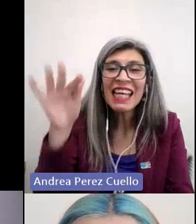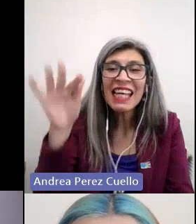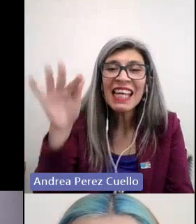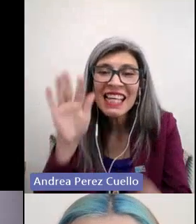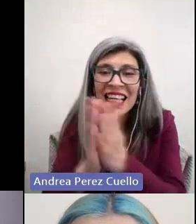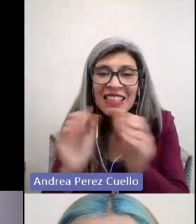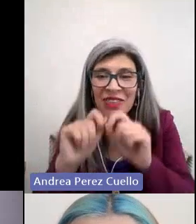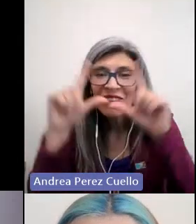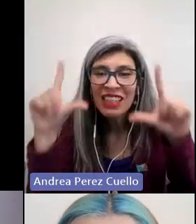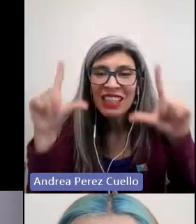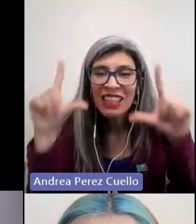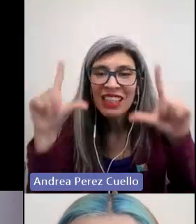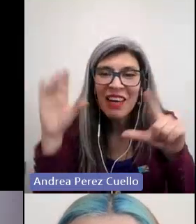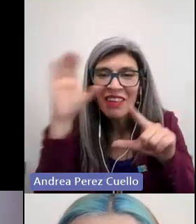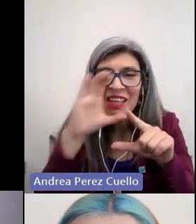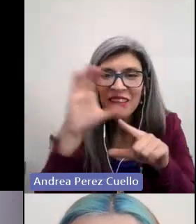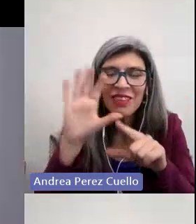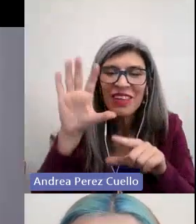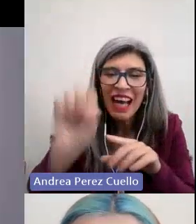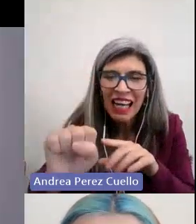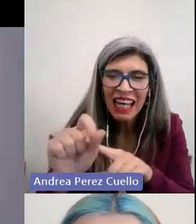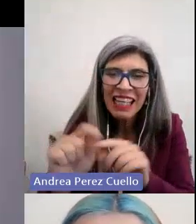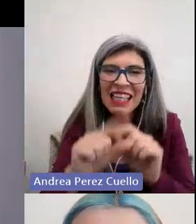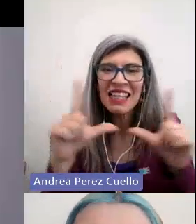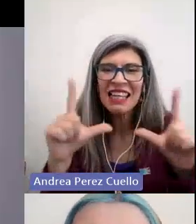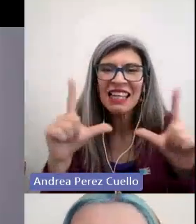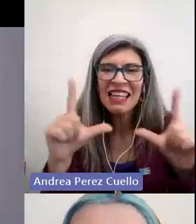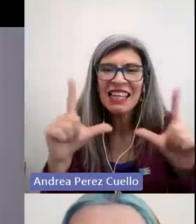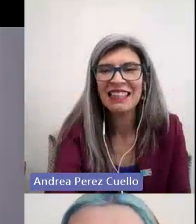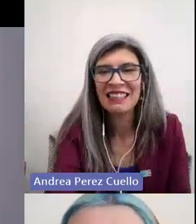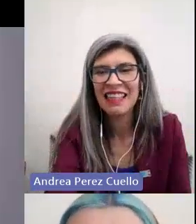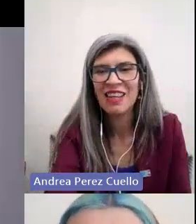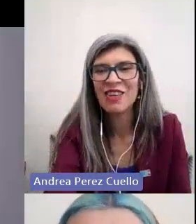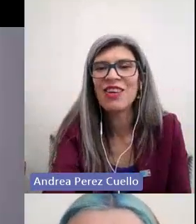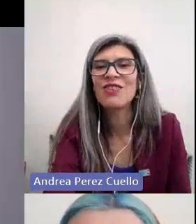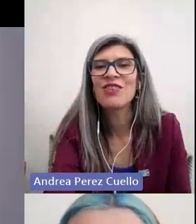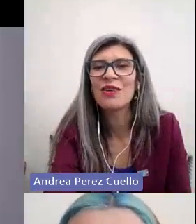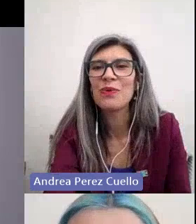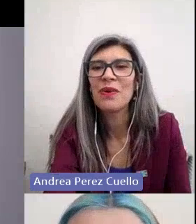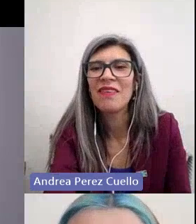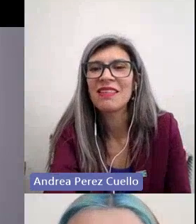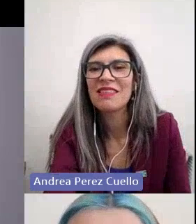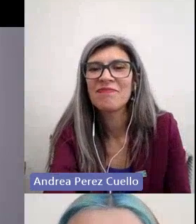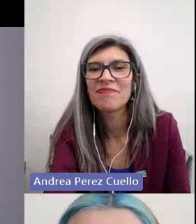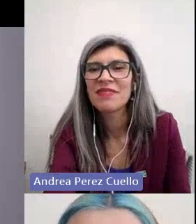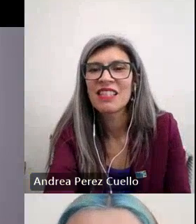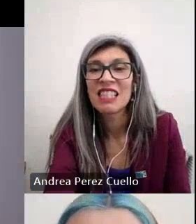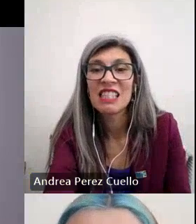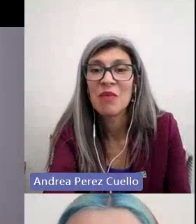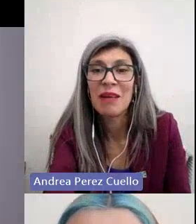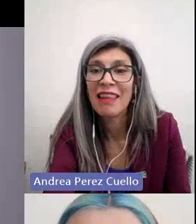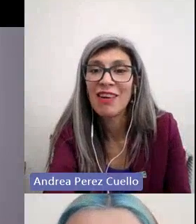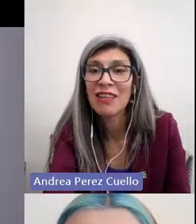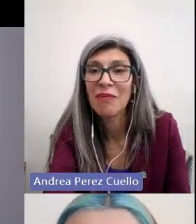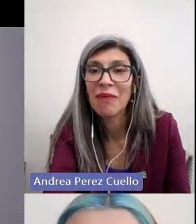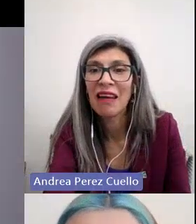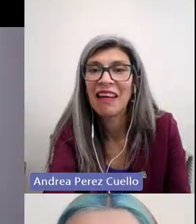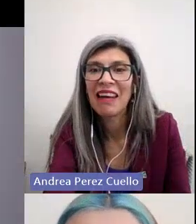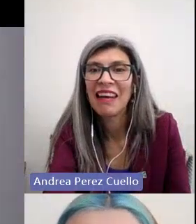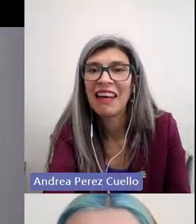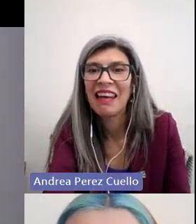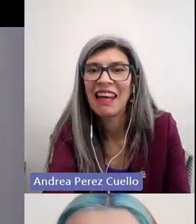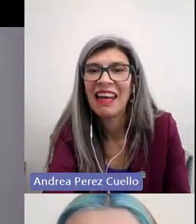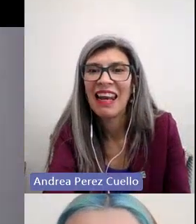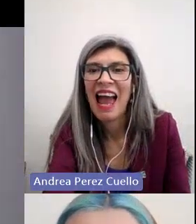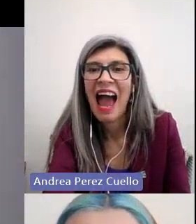Victoria y Francisca, si pueden prender sus cámaras para buscarlas y destacarlas. Ya, yo te ayudo. A ver, me perdieron también.